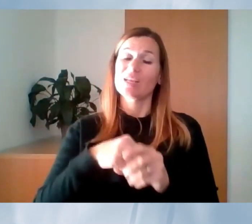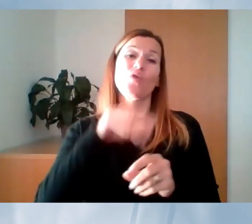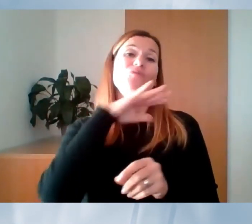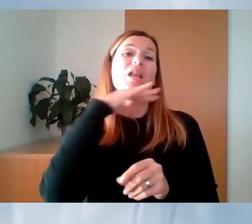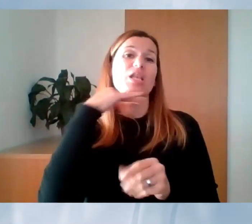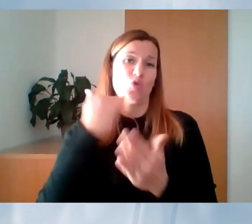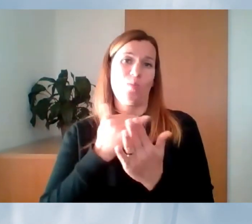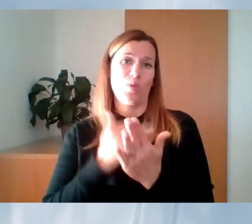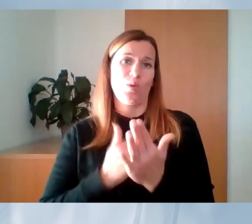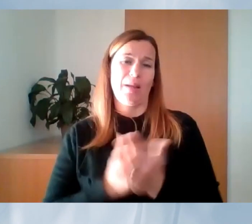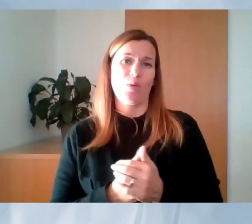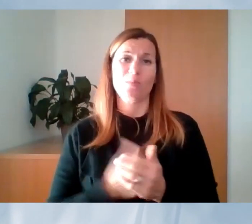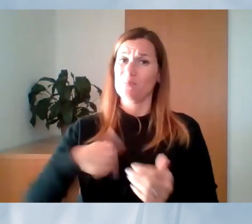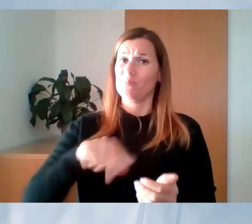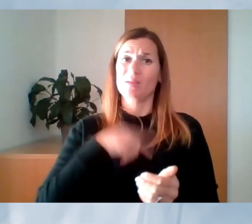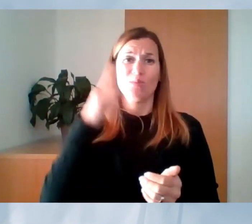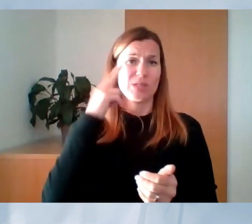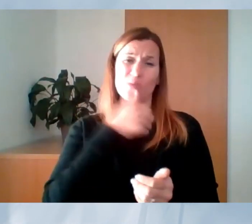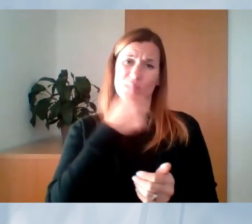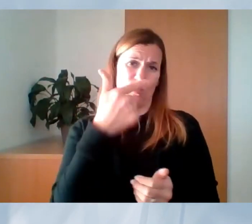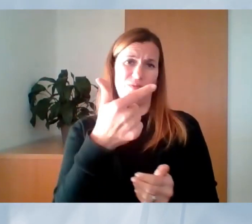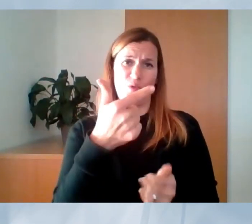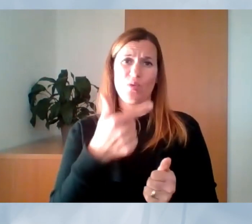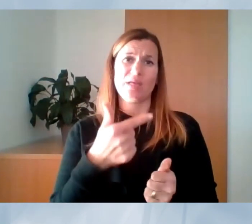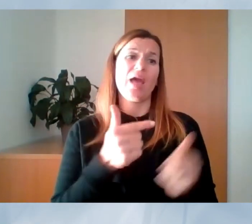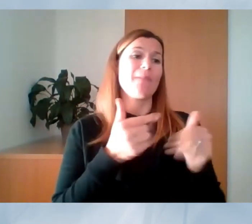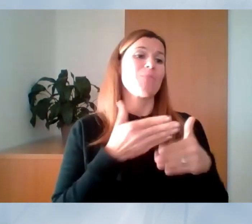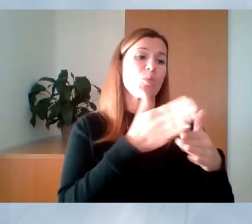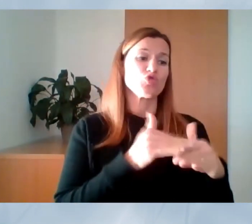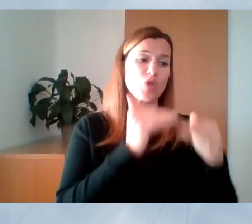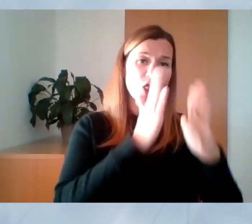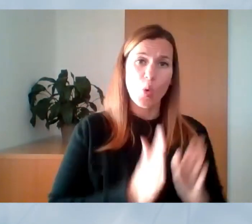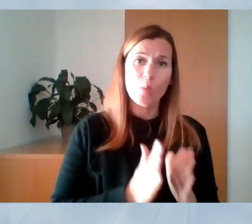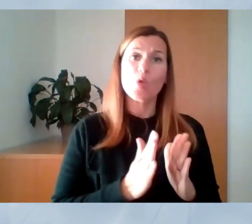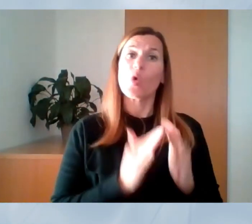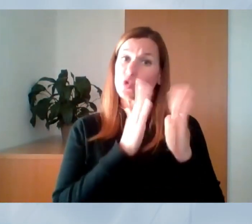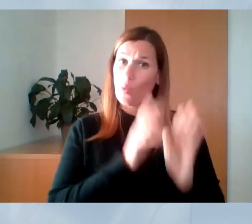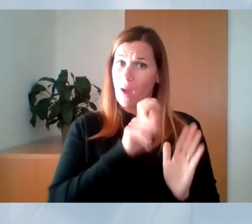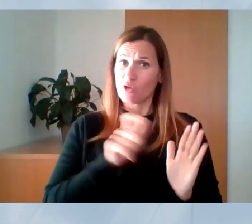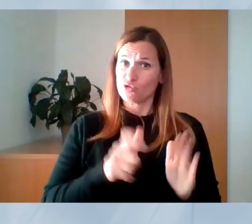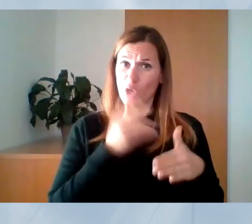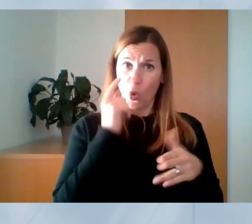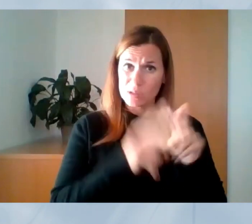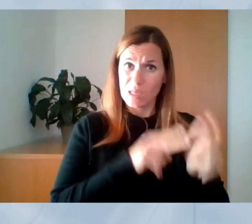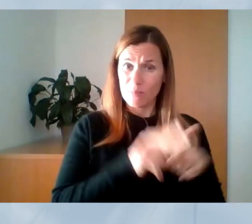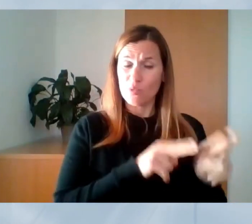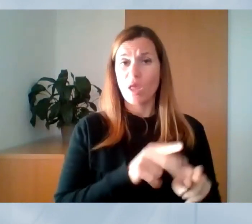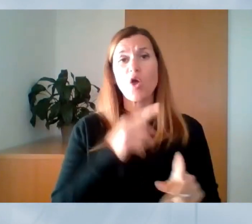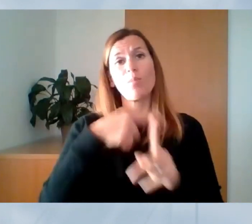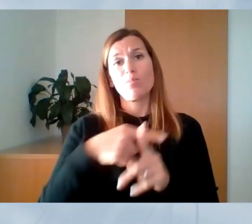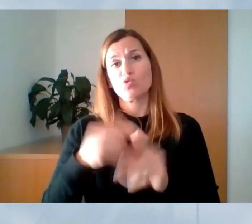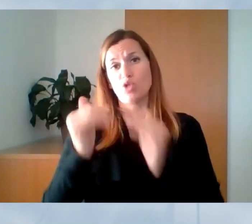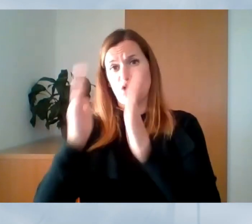integrirano veliko programov. Pri nas poznamo samo 2. Pomoč na domu, ko domači oskrbujejo, pa